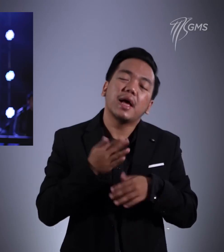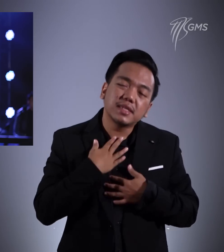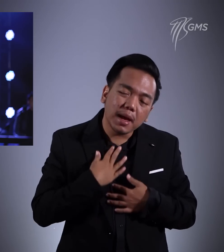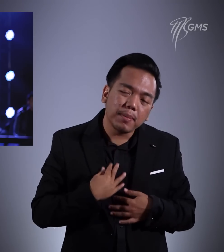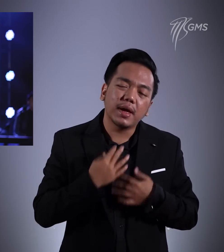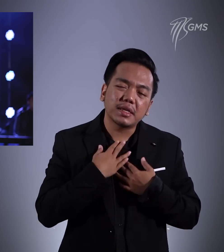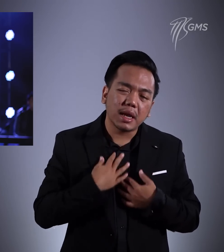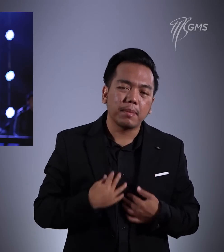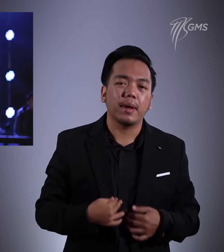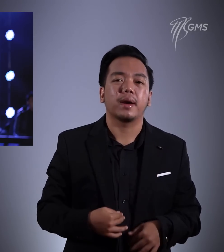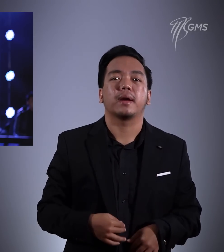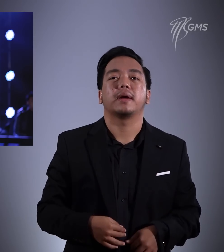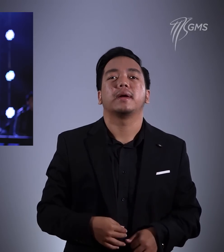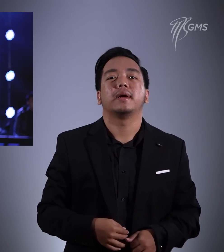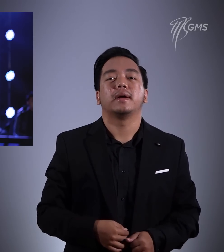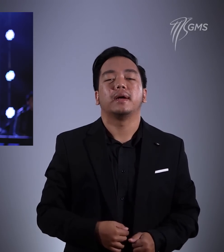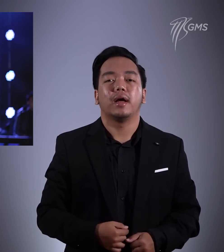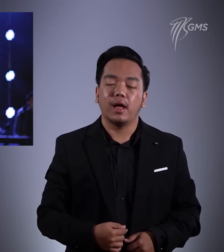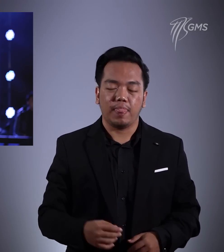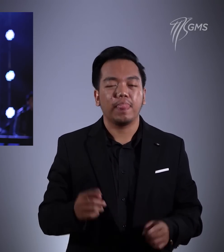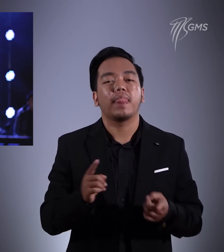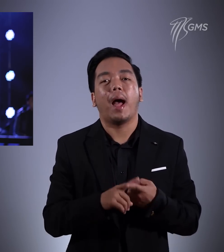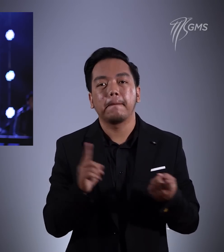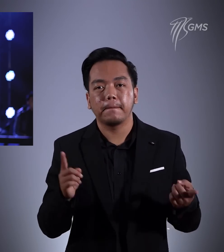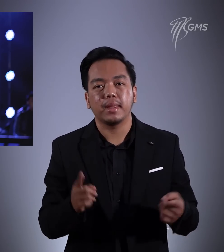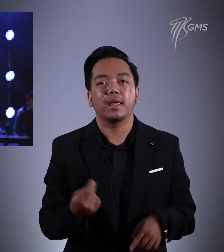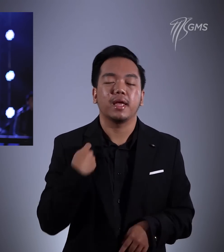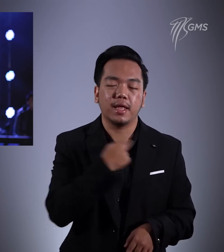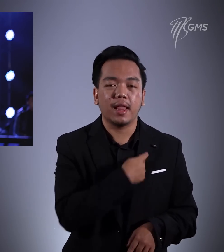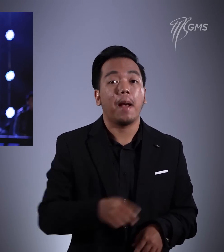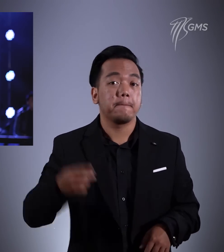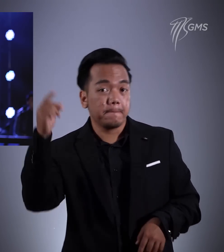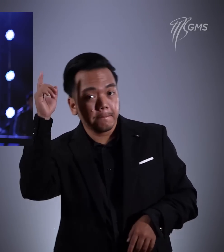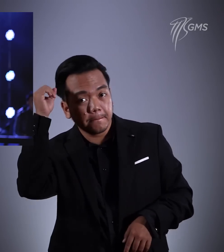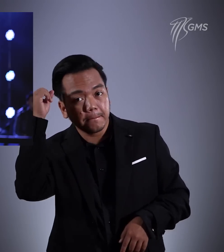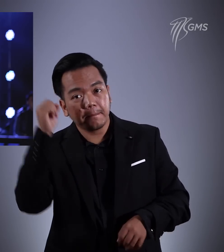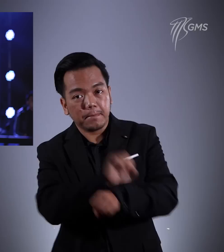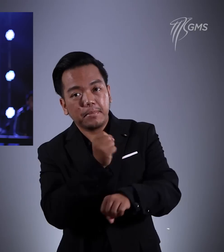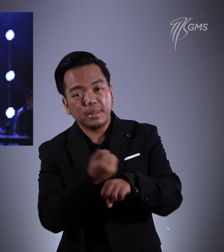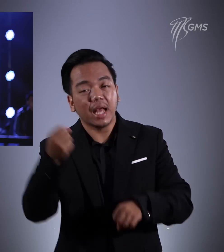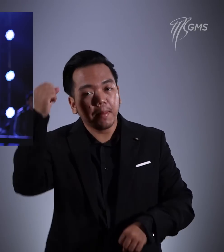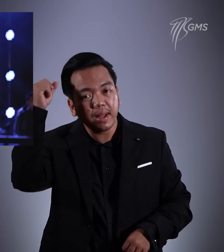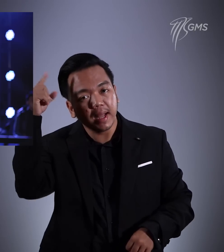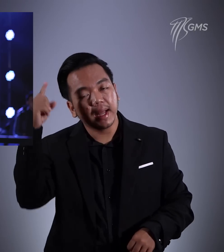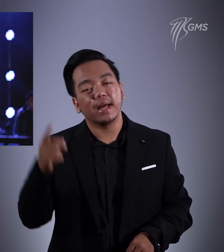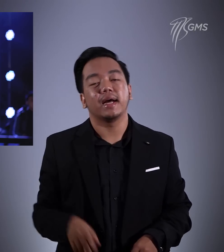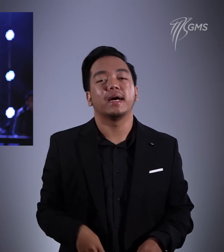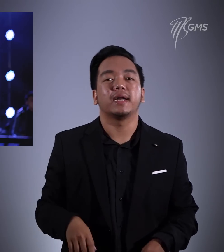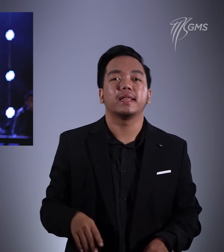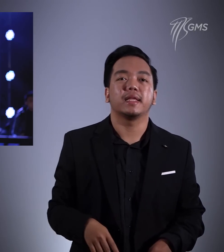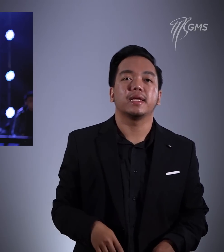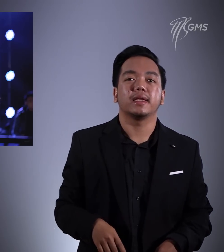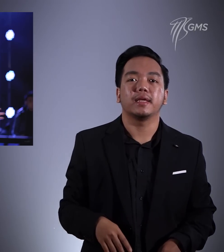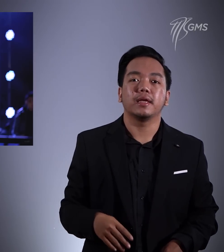sendiri, masih ada banyak pertanyaan belum dijawab sama Tuhan, kita belum mengerti segala keadaan, bahkan nggak tahu masa depan,